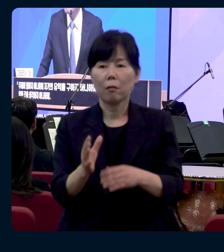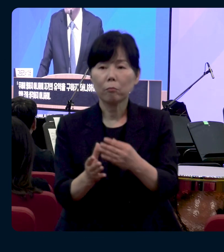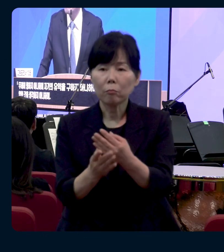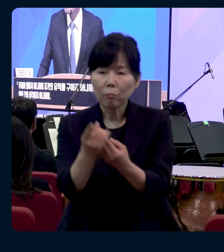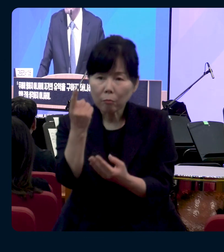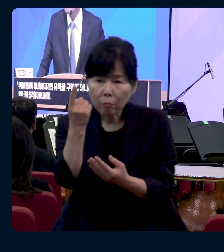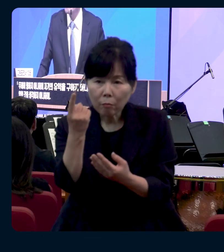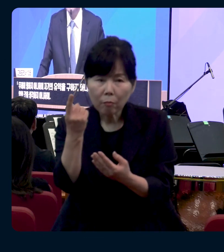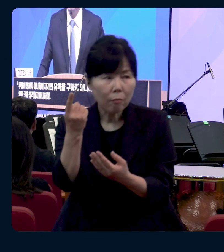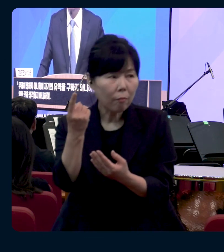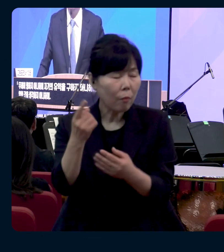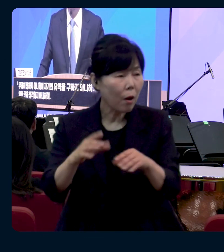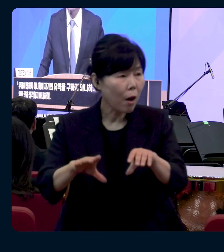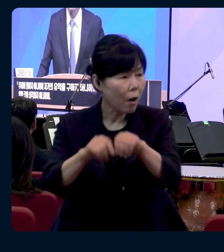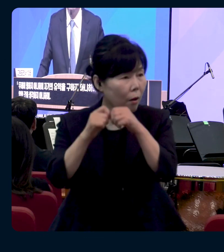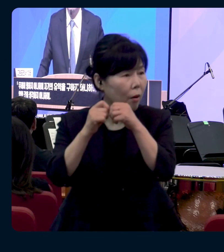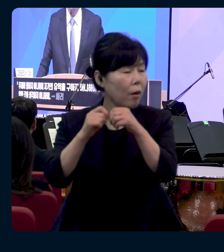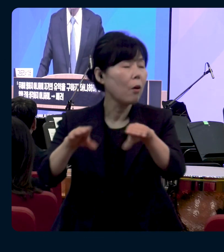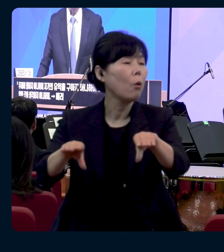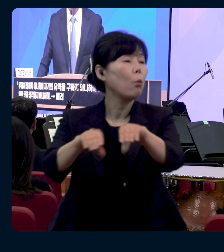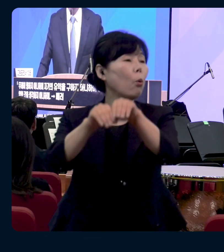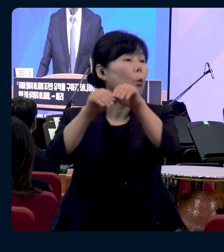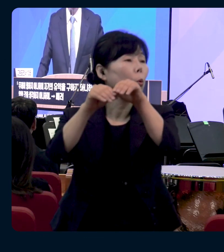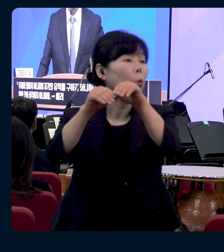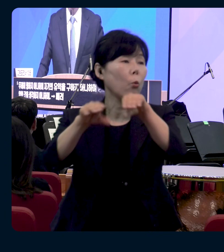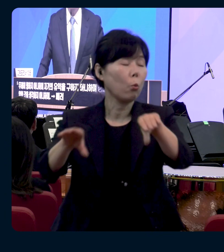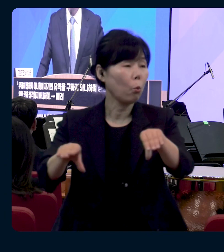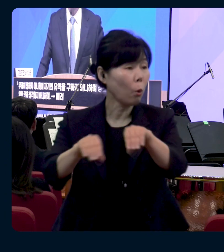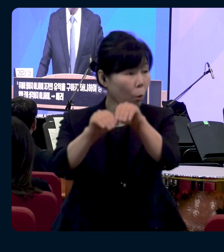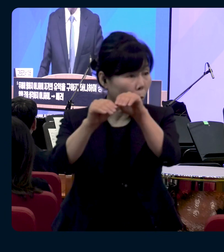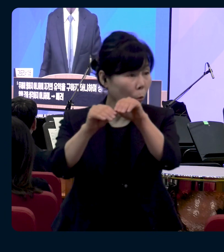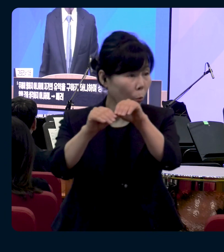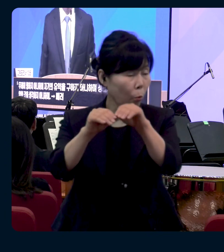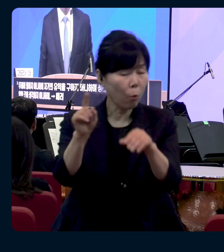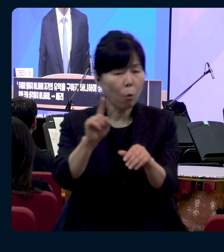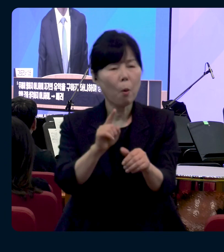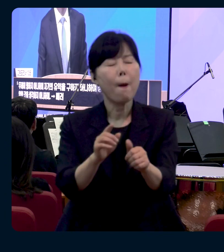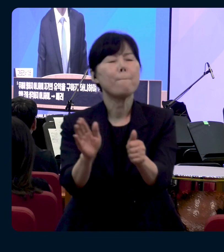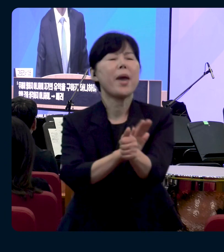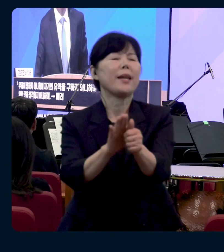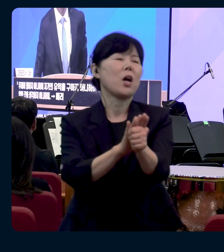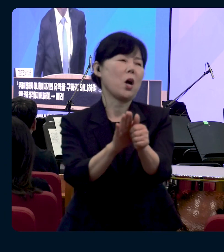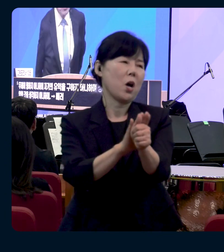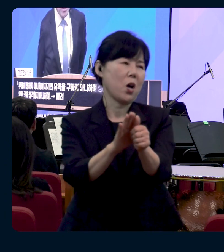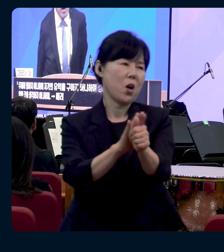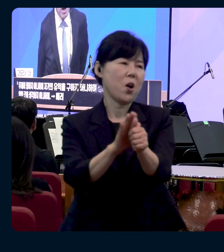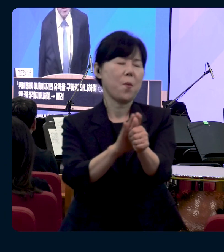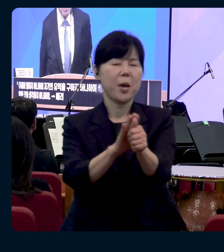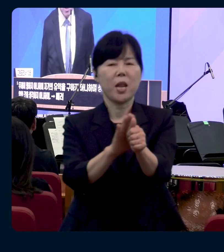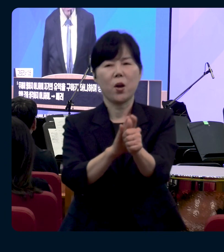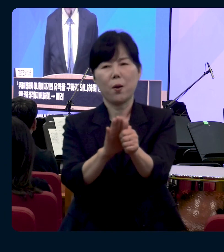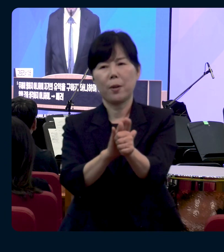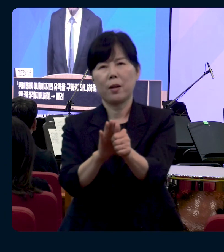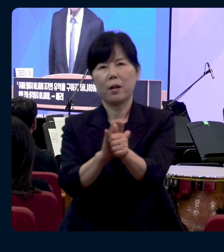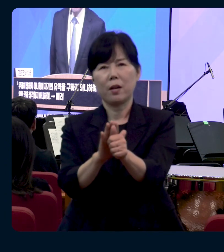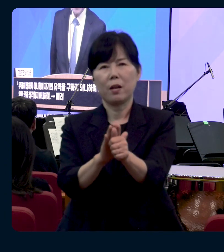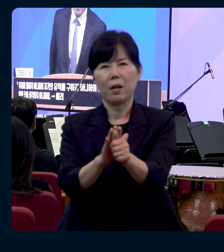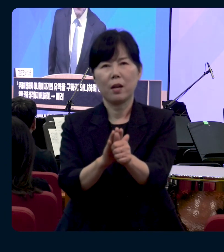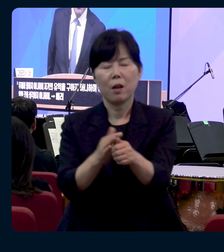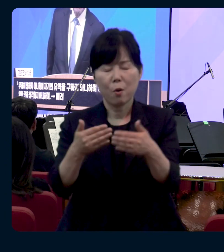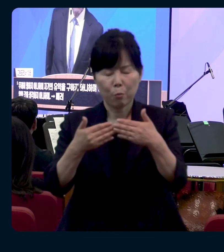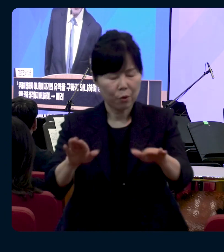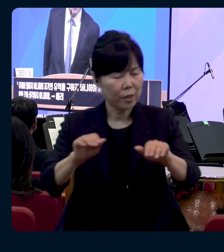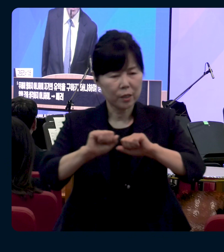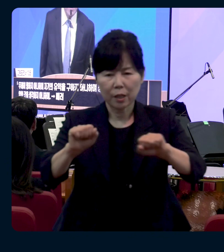뭐예요? 이게 바로 배려 아닙니까? 이게 배려죠. 무례히 행하지 아니하며